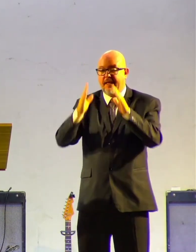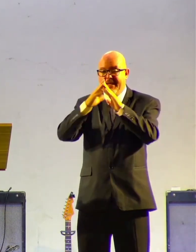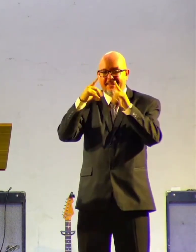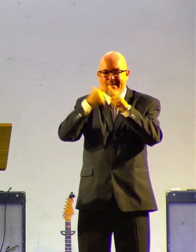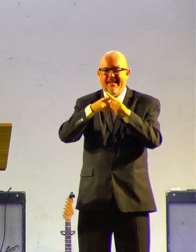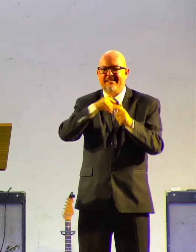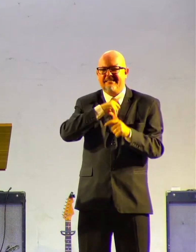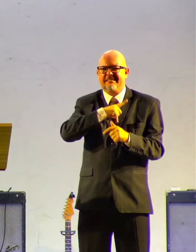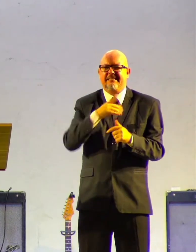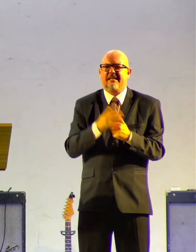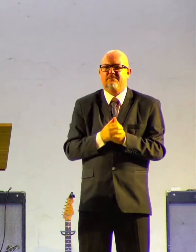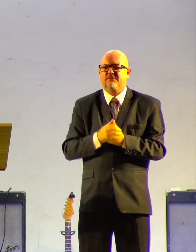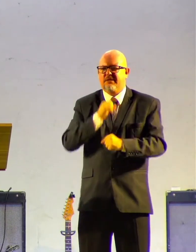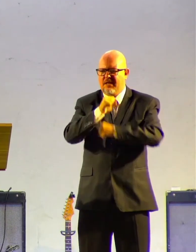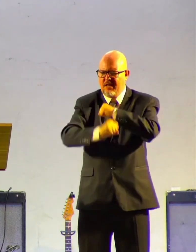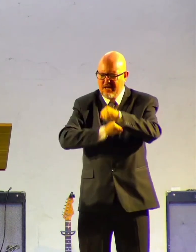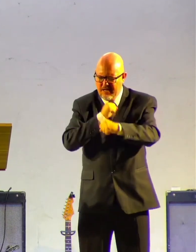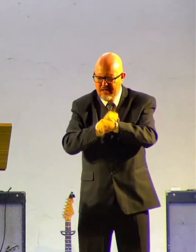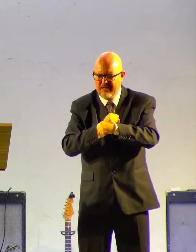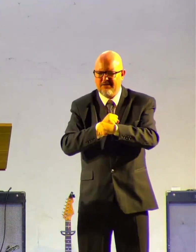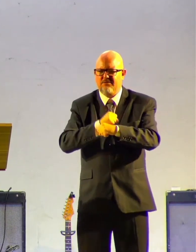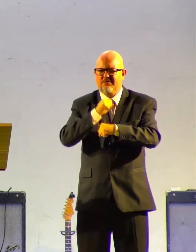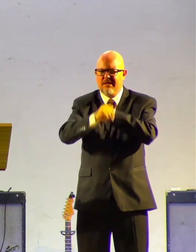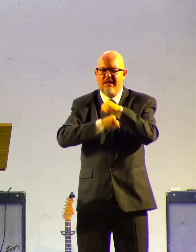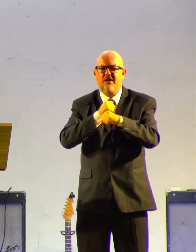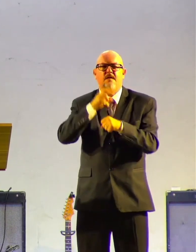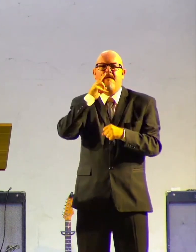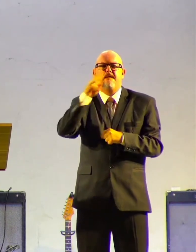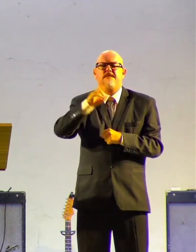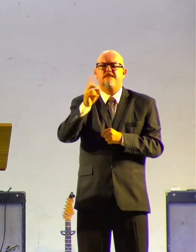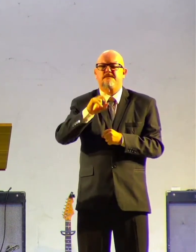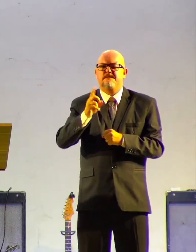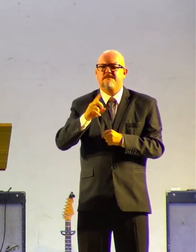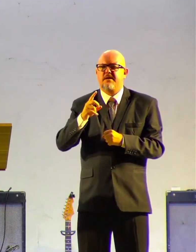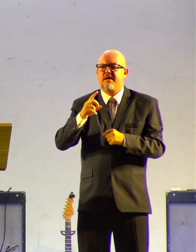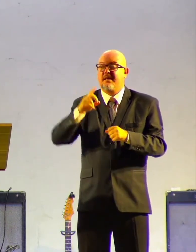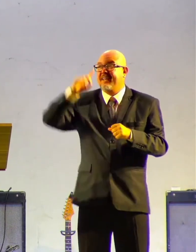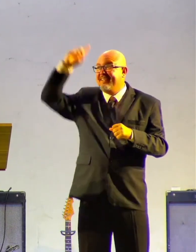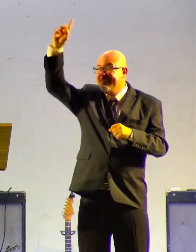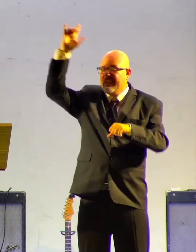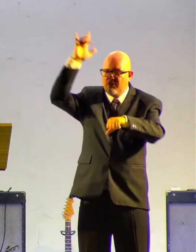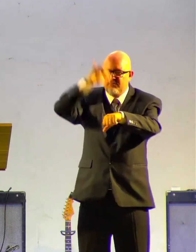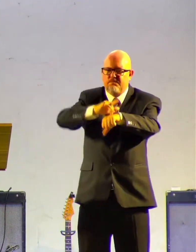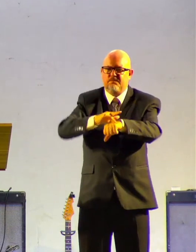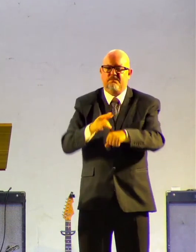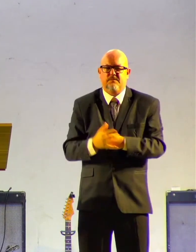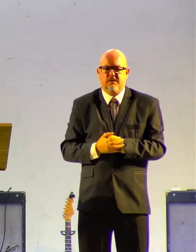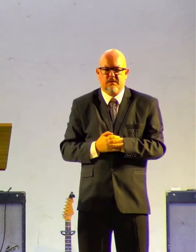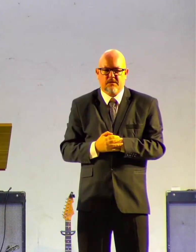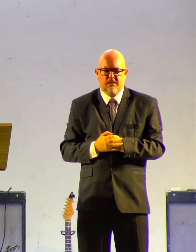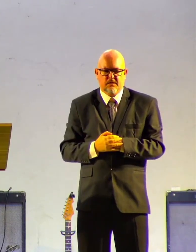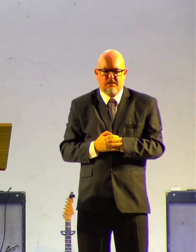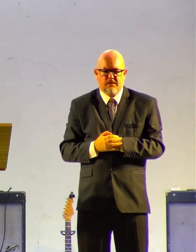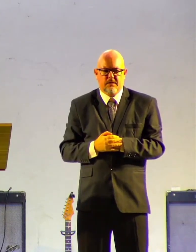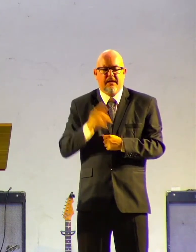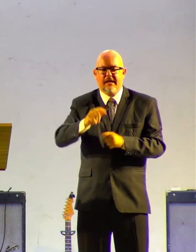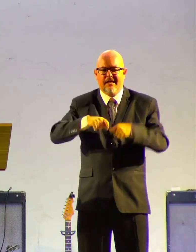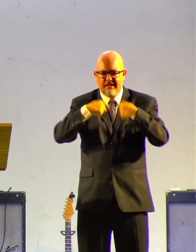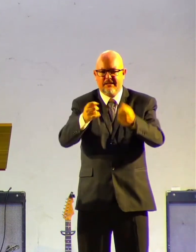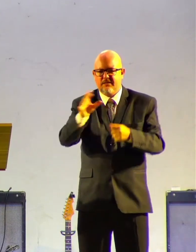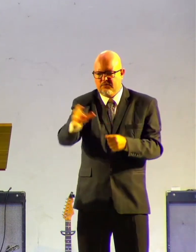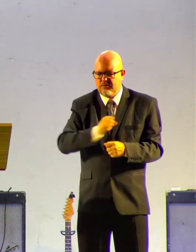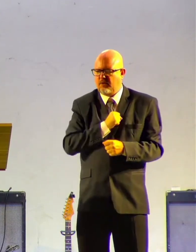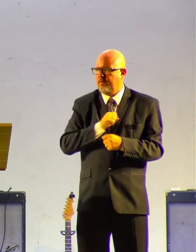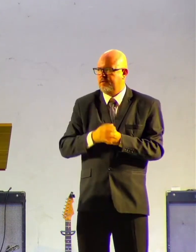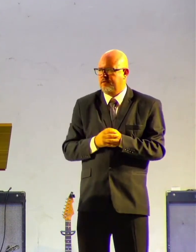Igrejas que passam anos sem ver este mover de Deus, trazendo salvação